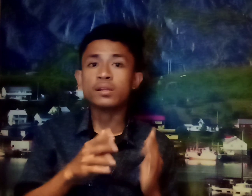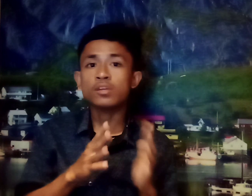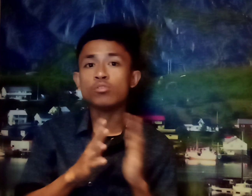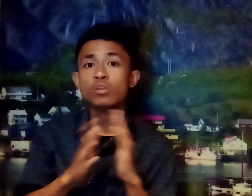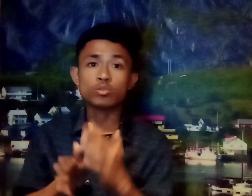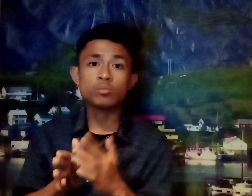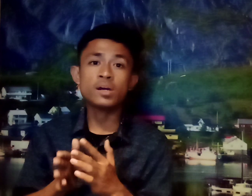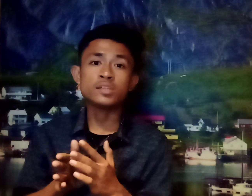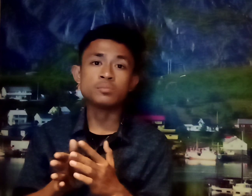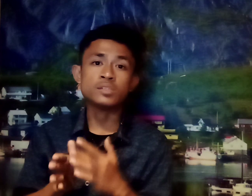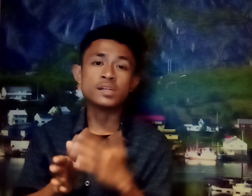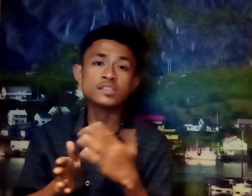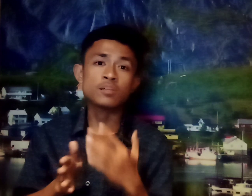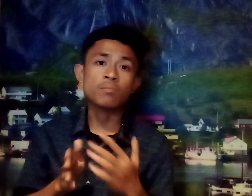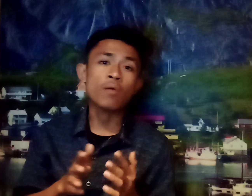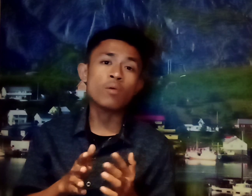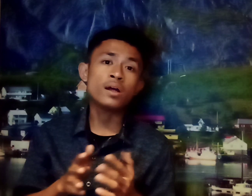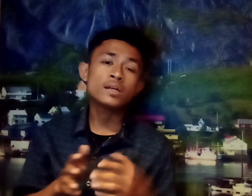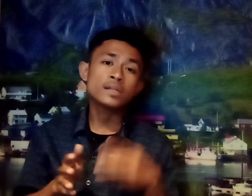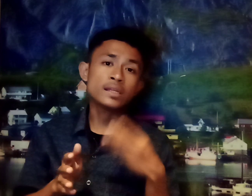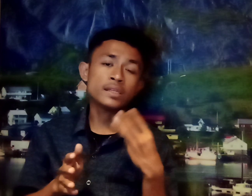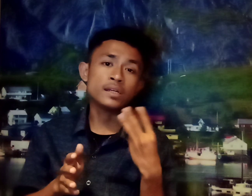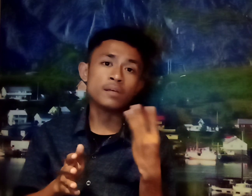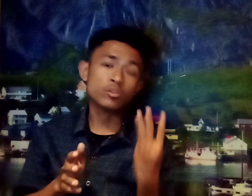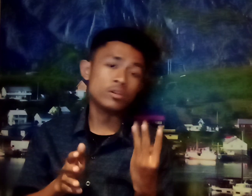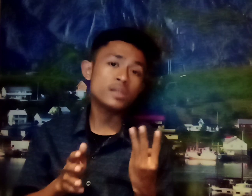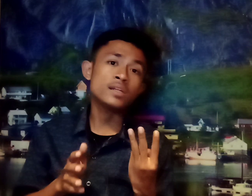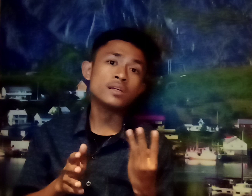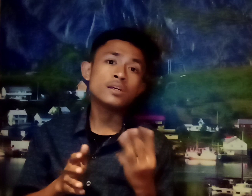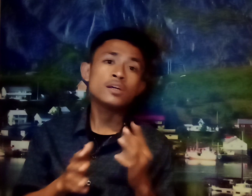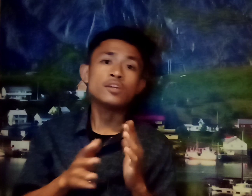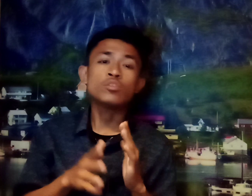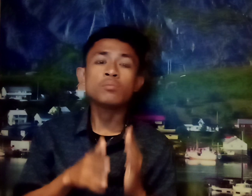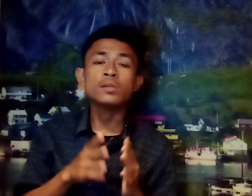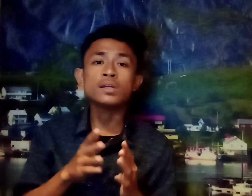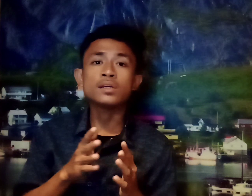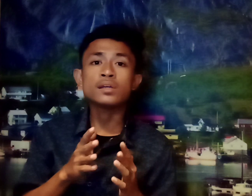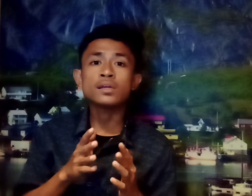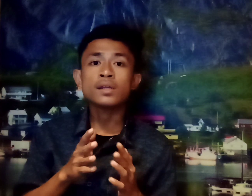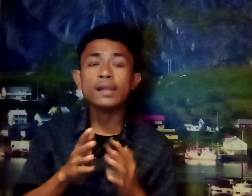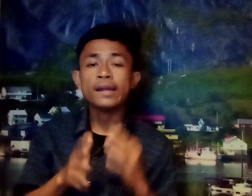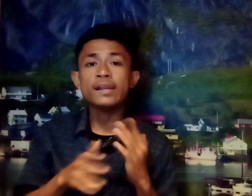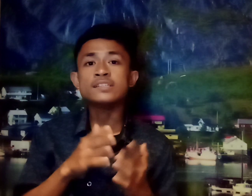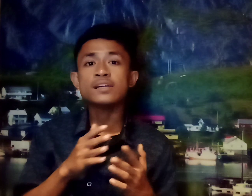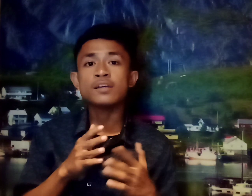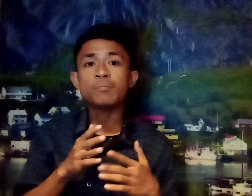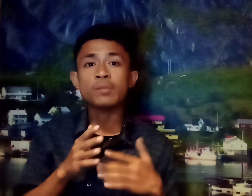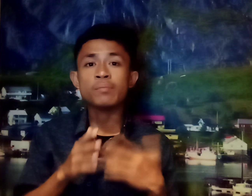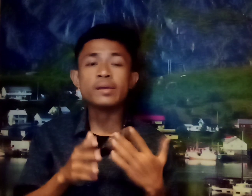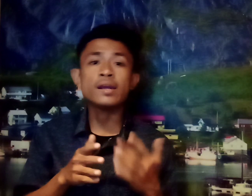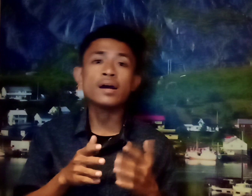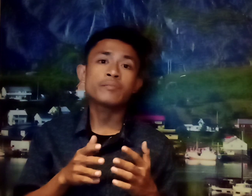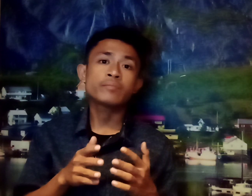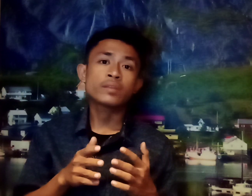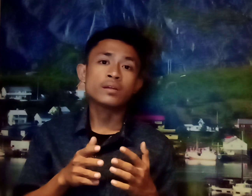tahun 2017 menjelaskan bahwa ketiga metode ini itu memiliki landasan yang berbeda.